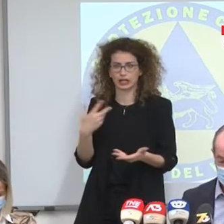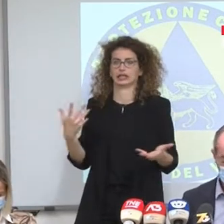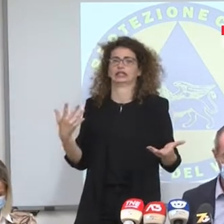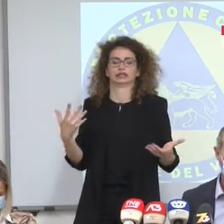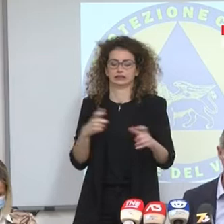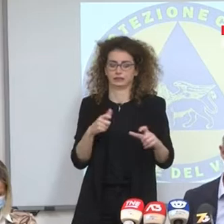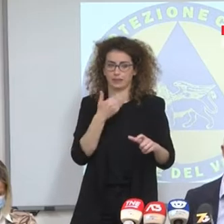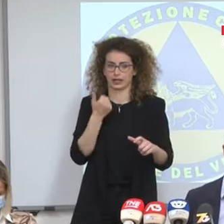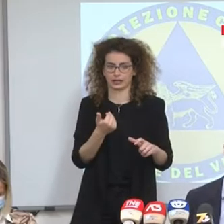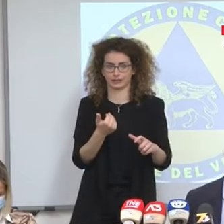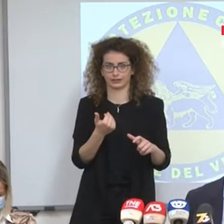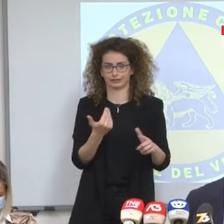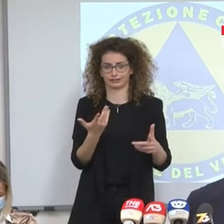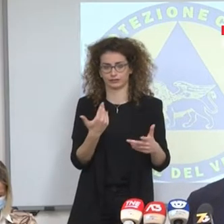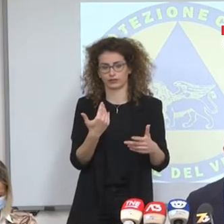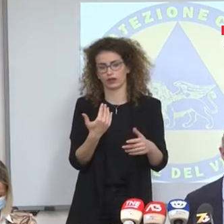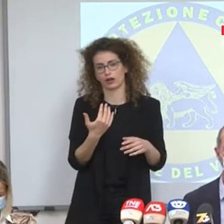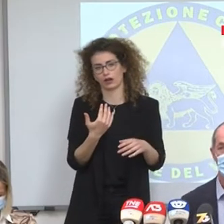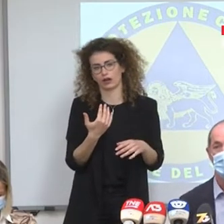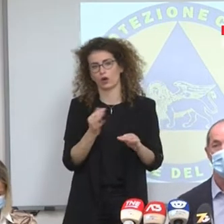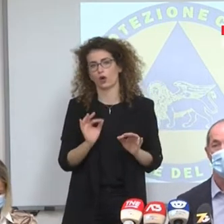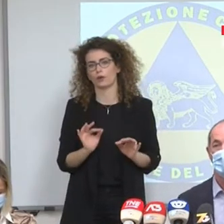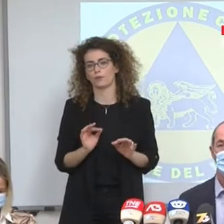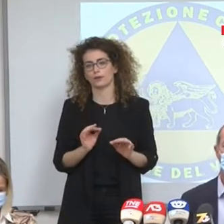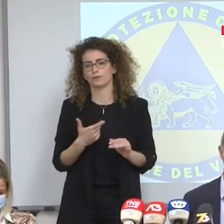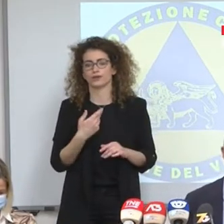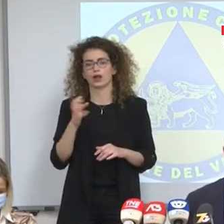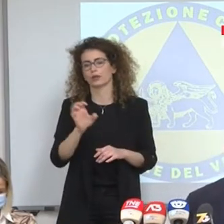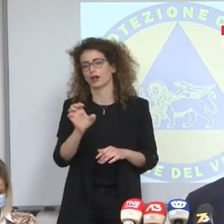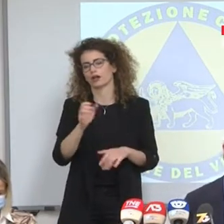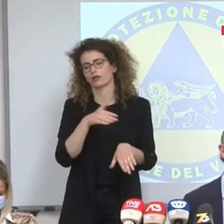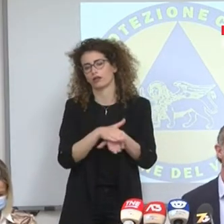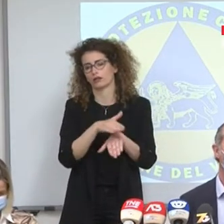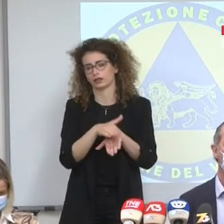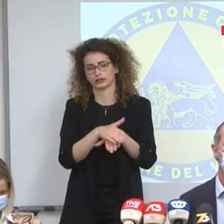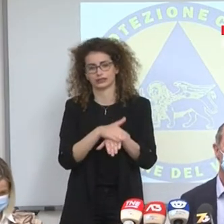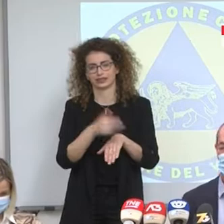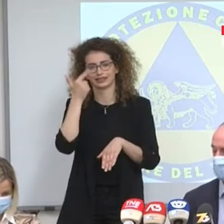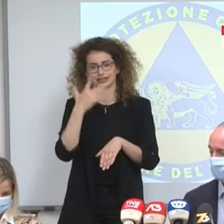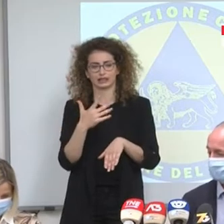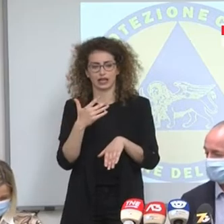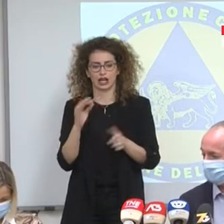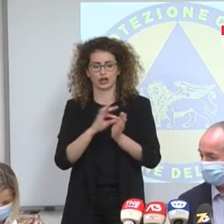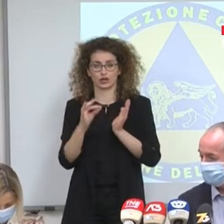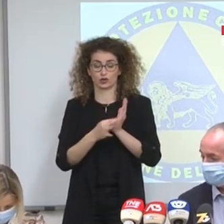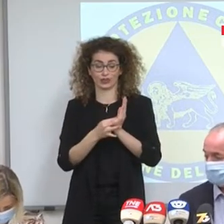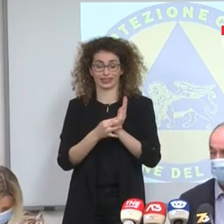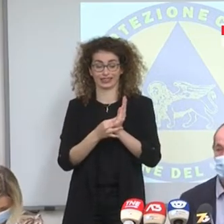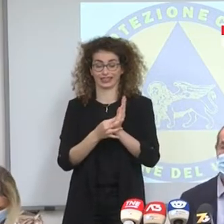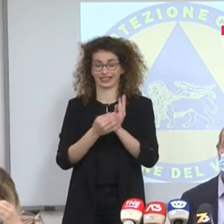ormai, come accade in tutti i mercoledì. Sapete che le giornate più critiche sono dal mercoledì al